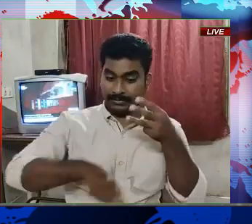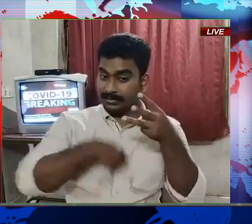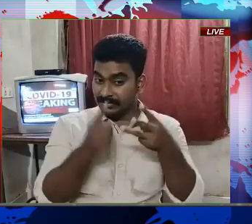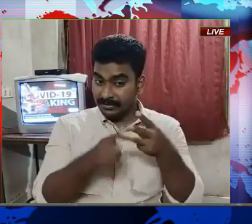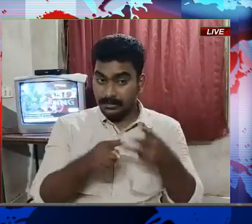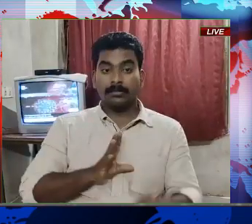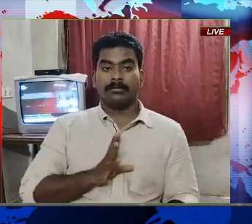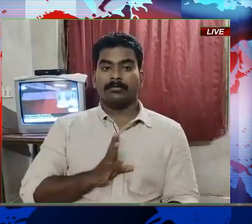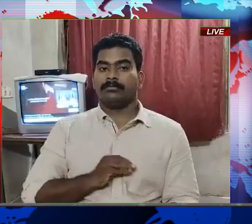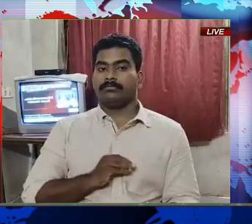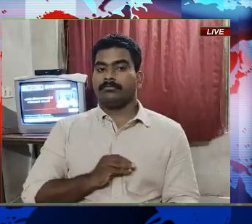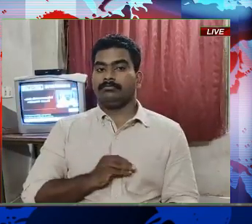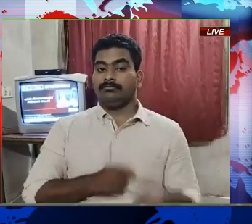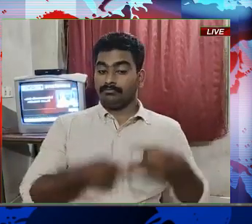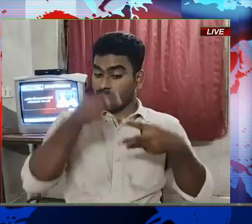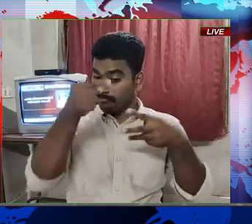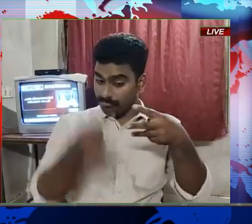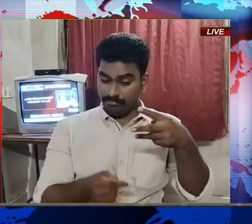947 കൗൺസിലർമാർ